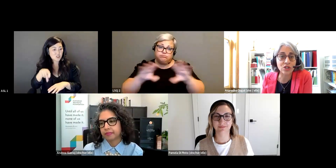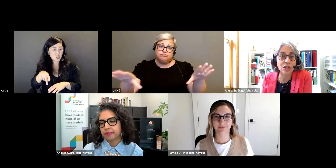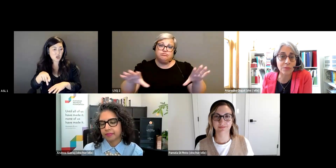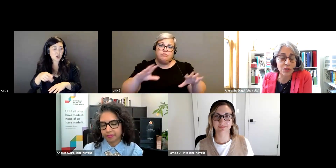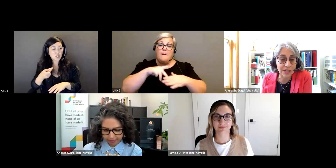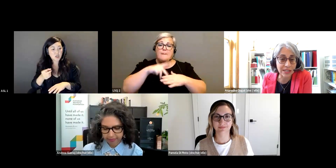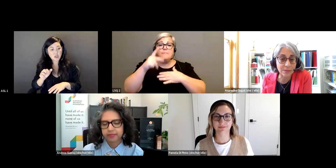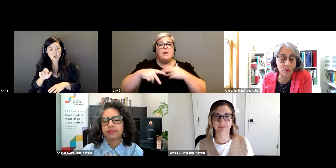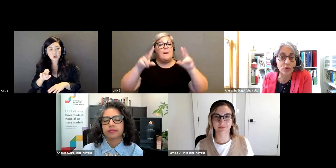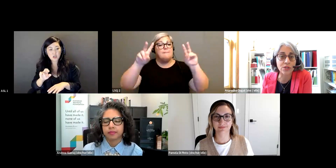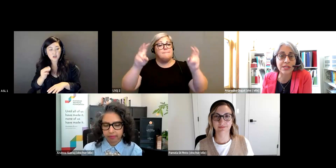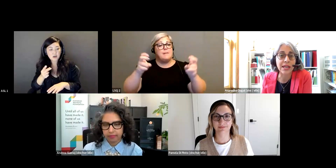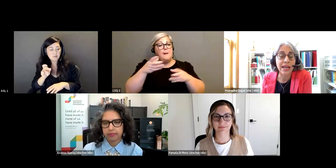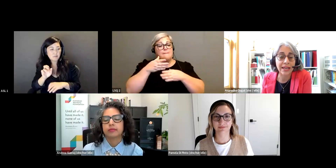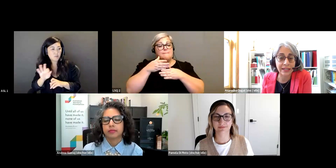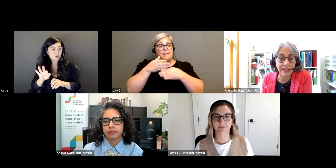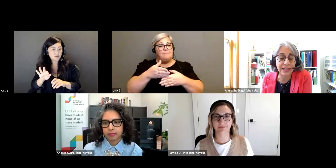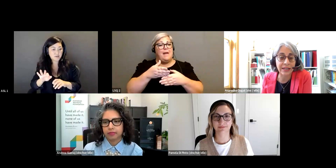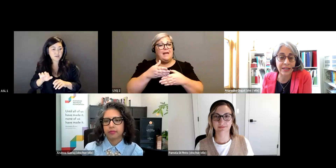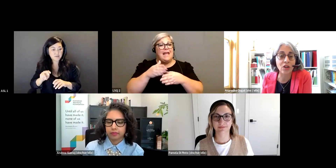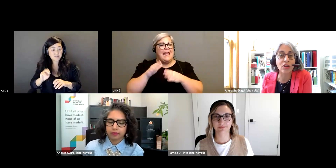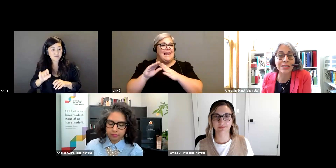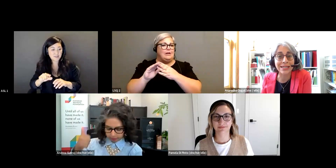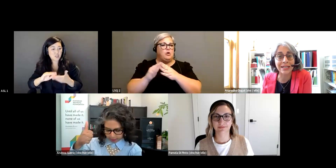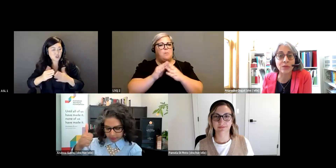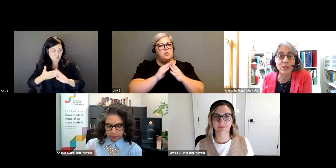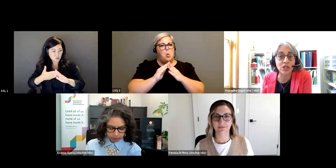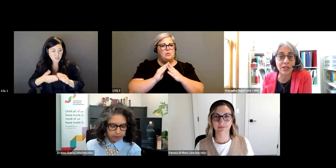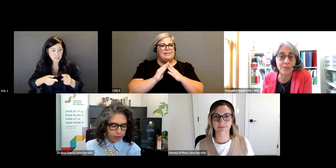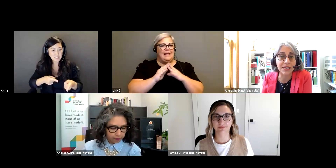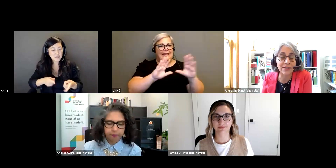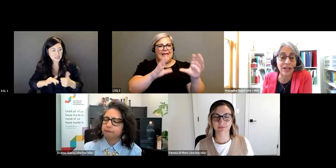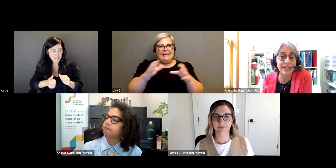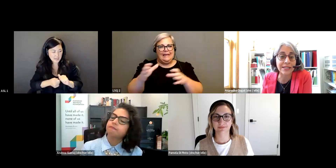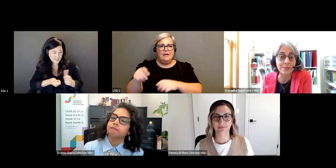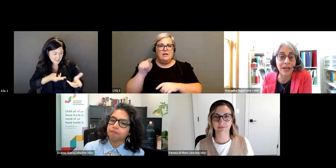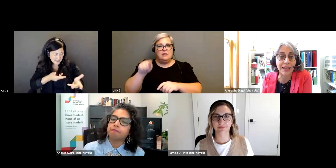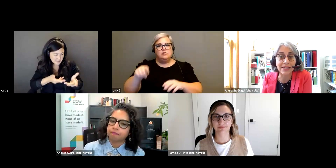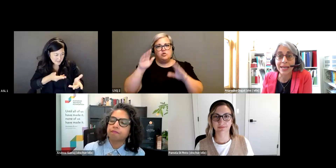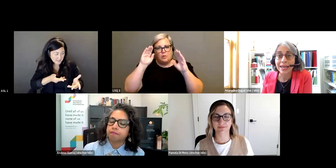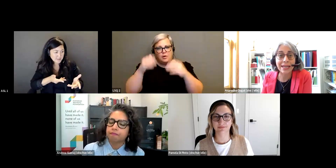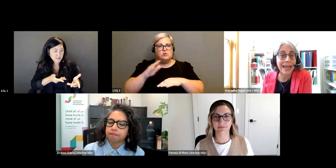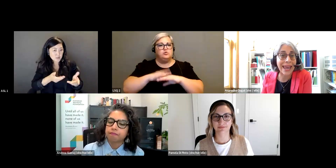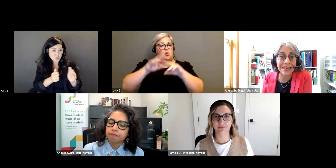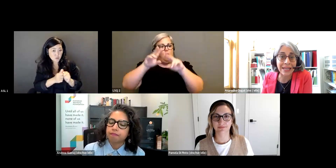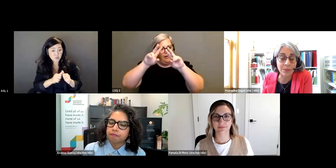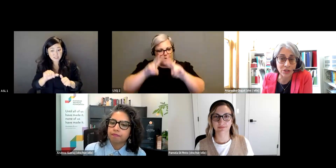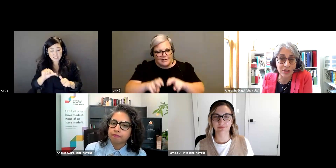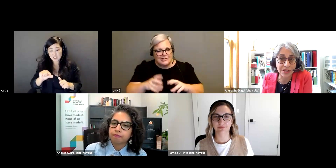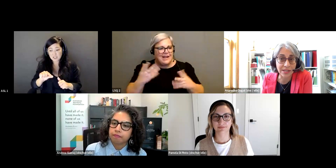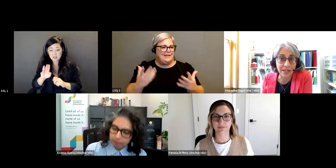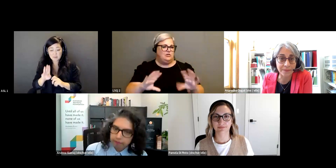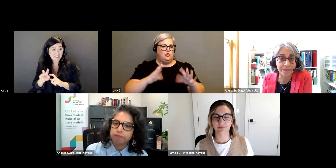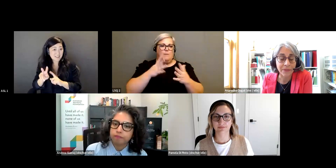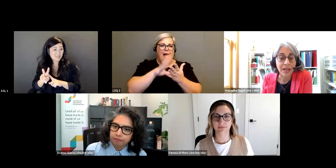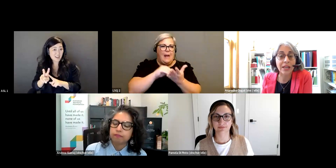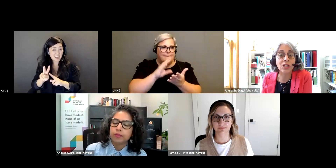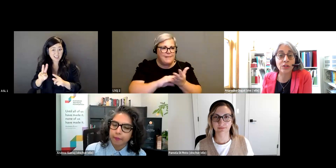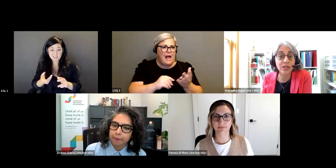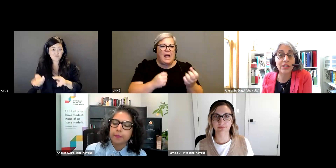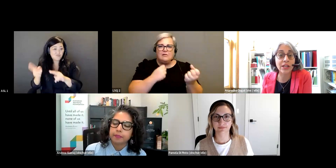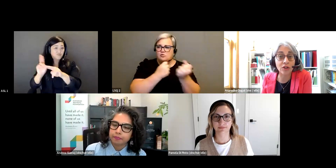qui s'appelle « Préparer les communautés ». Qui est centré sur la recherche, les apprentissages, le